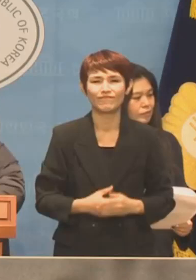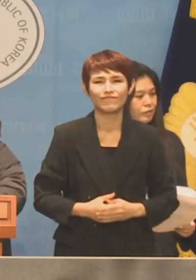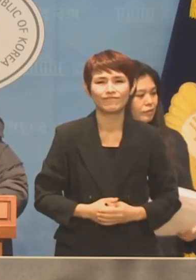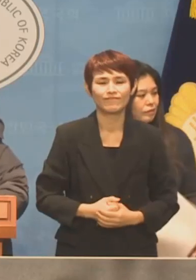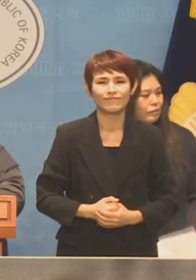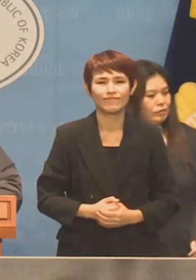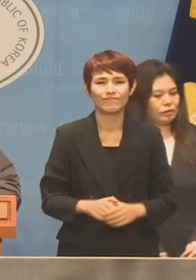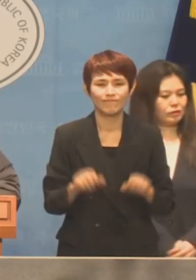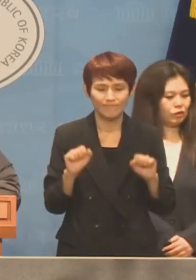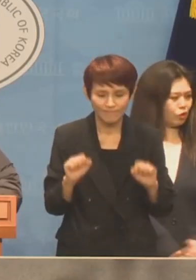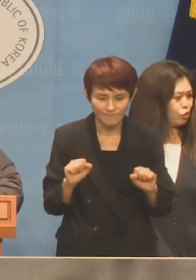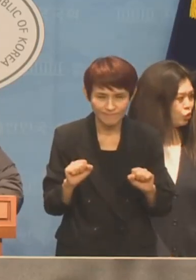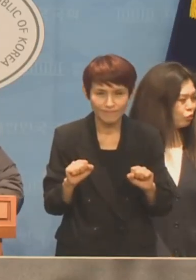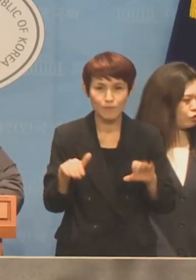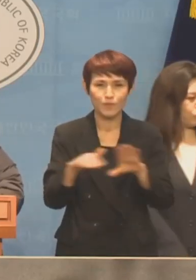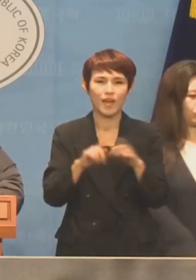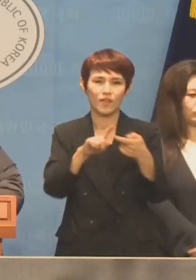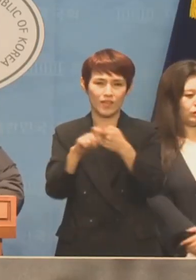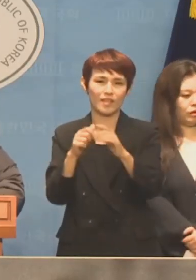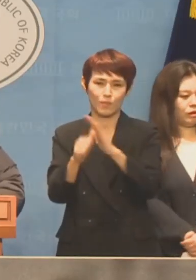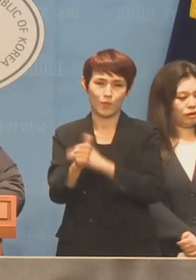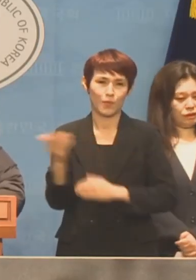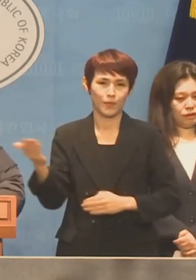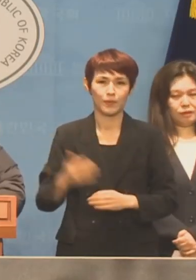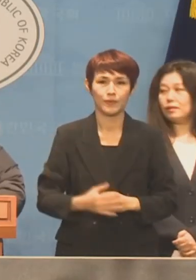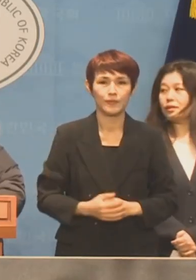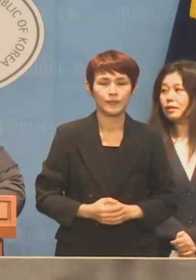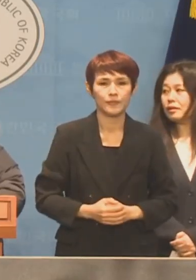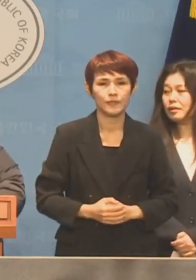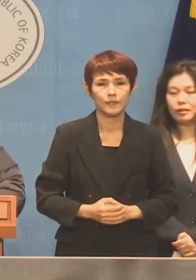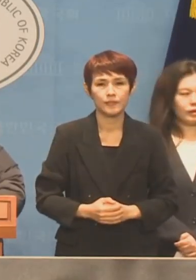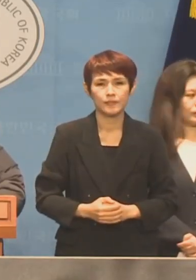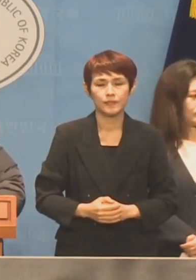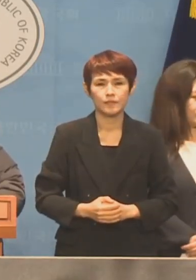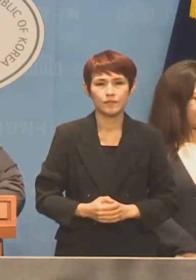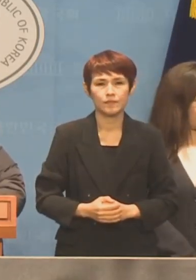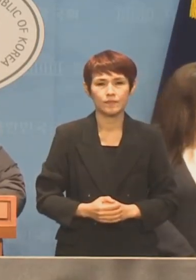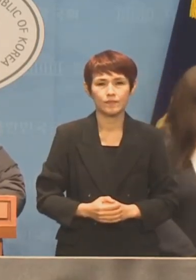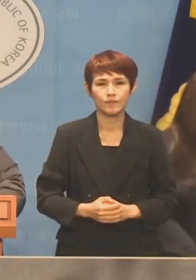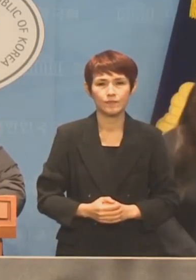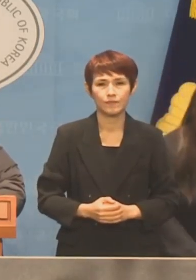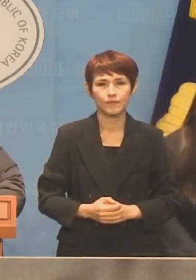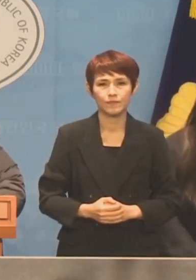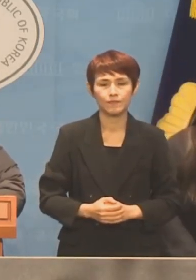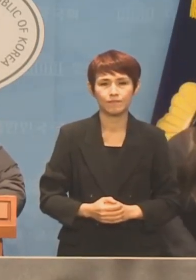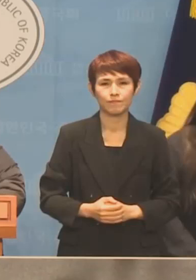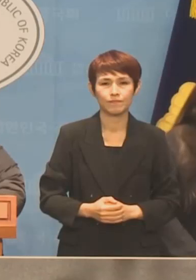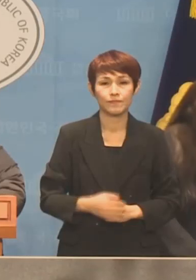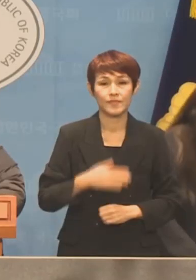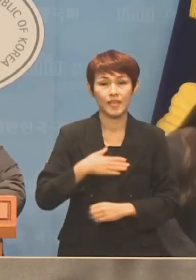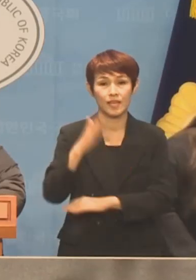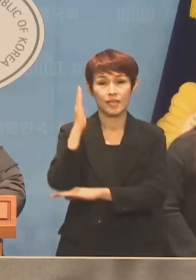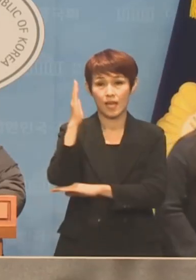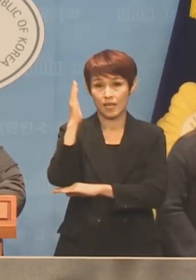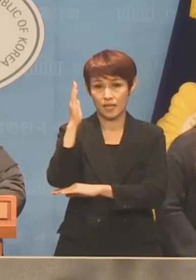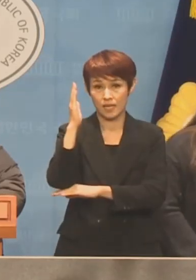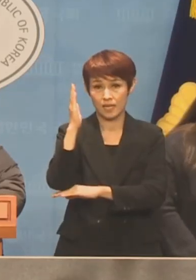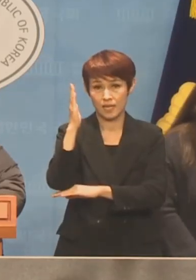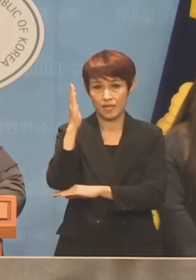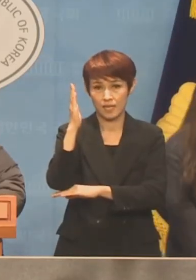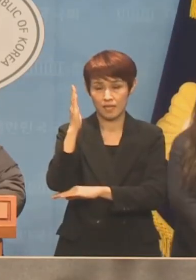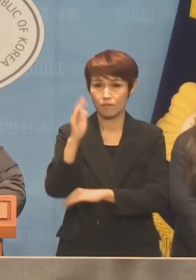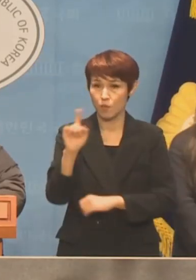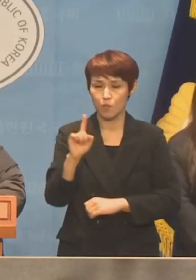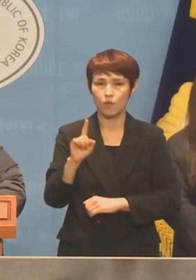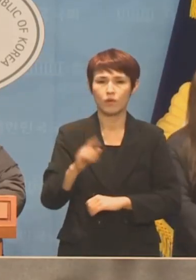네, 문화연대 이동현 공동대표입니다. 제가 지금 말씀드릴 그 발언은 오늘 그